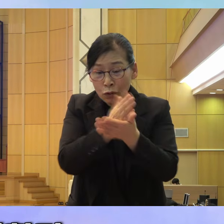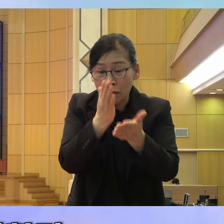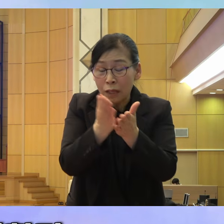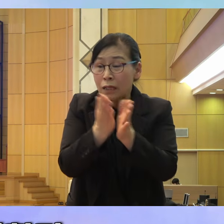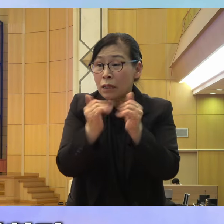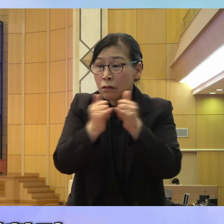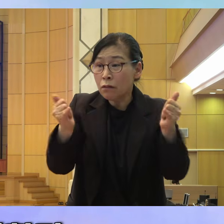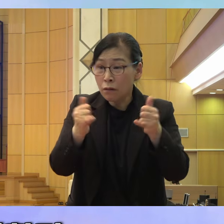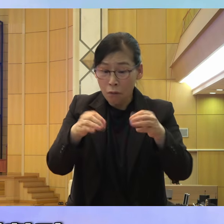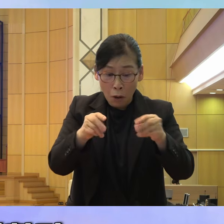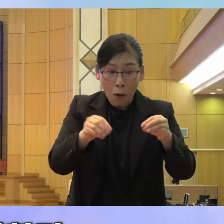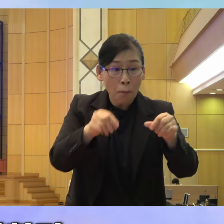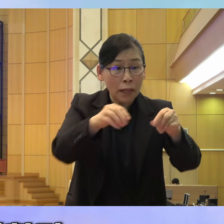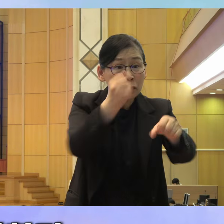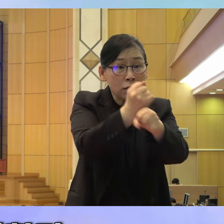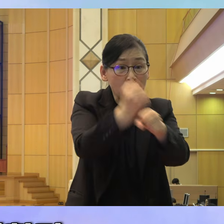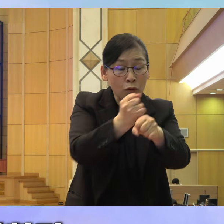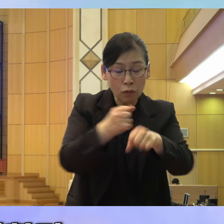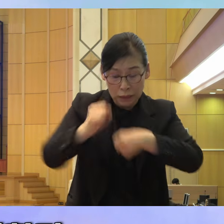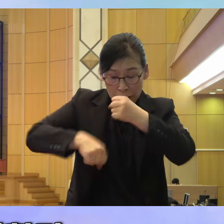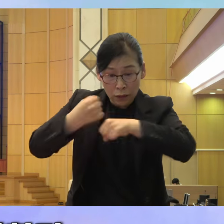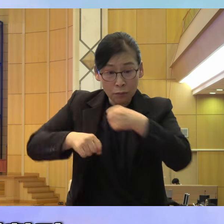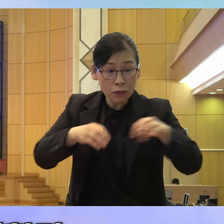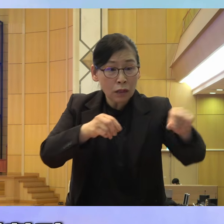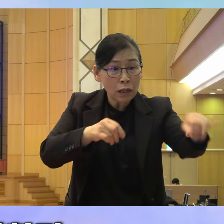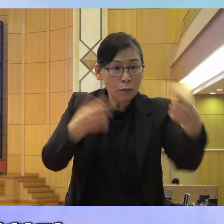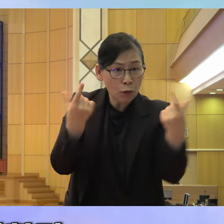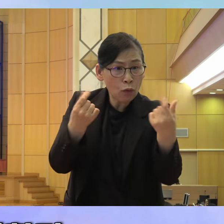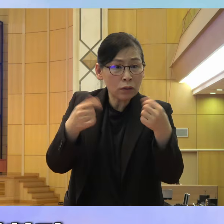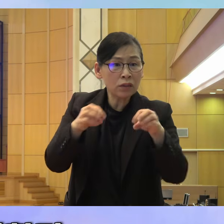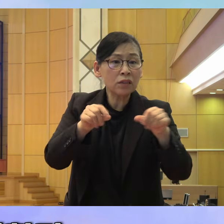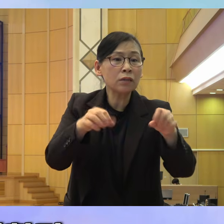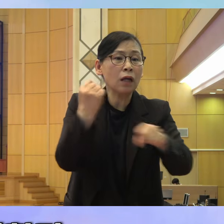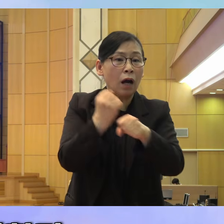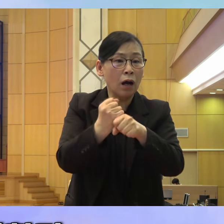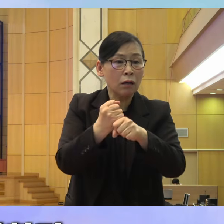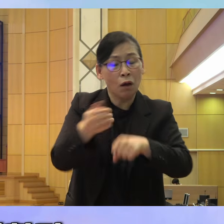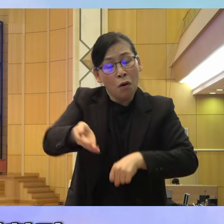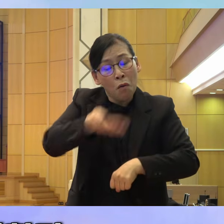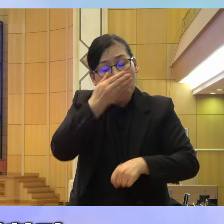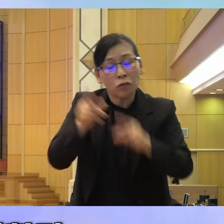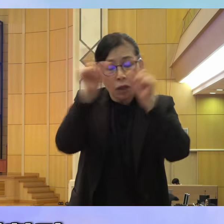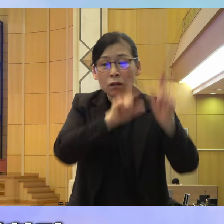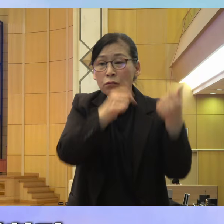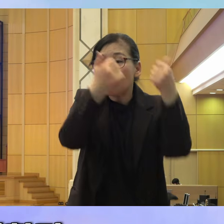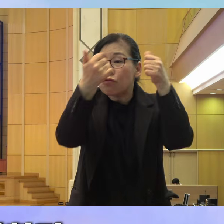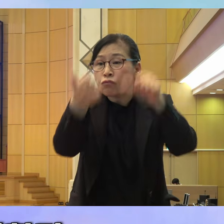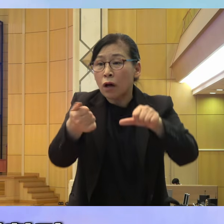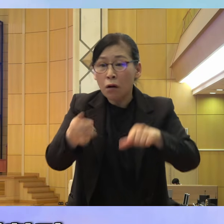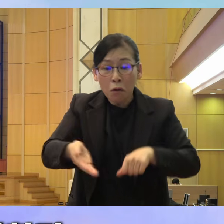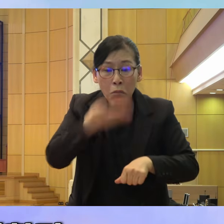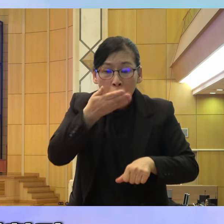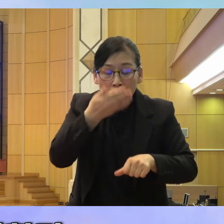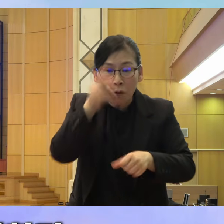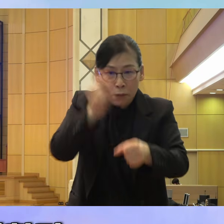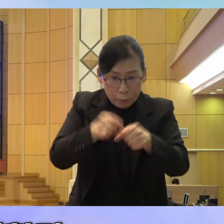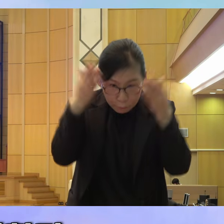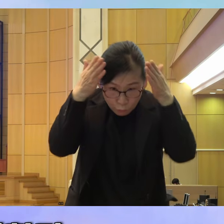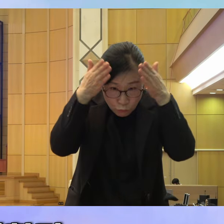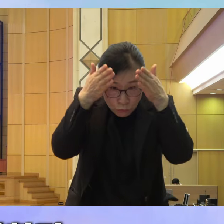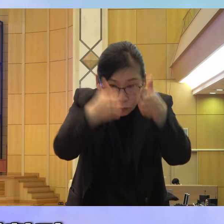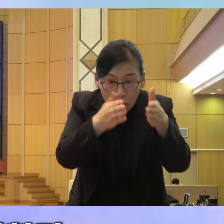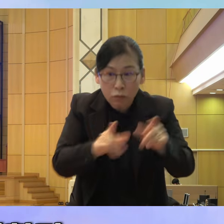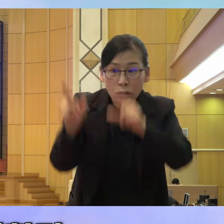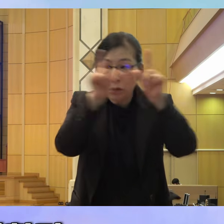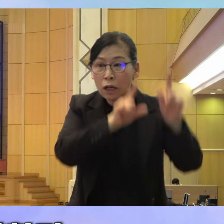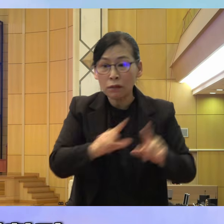사람일 뿐이고 우리의 삶이 마치 짐승처럼 그냥 먹다 살다 죽다, 먹을 것만을